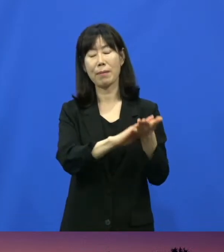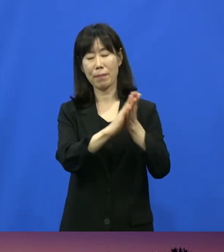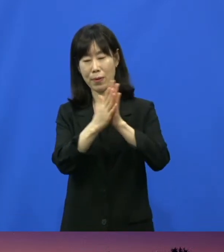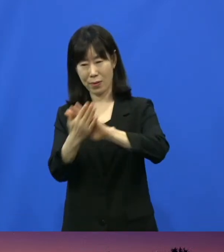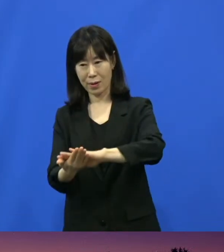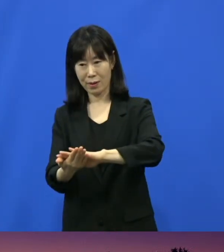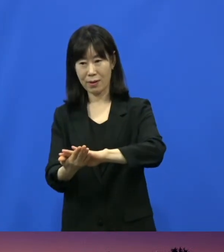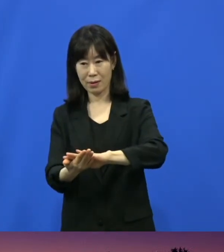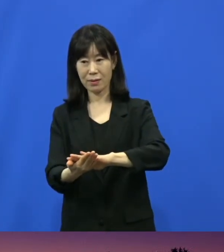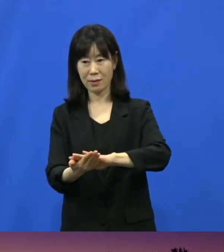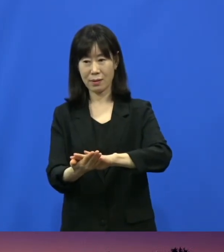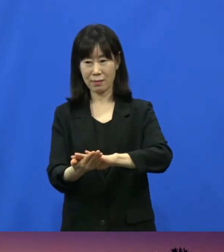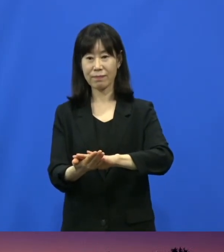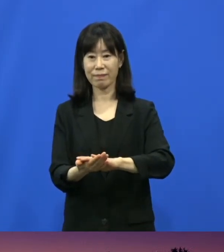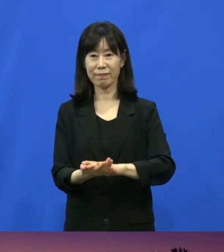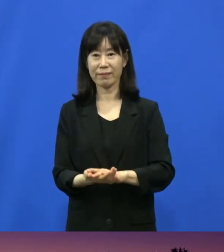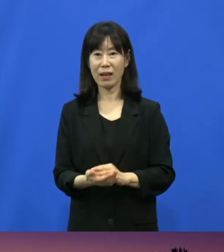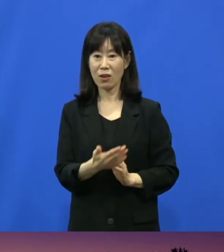말씀이 들어가면 변하게 돼 있어요.